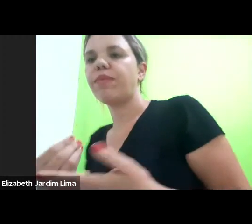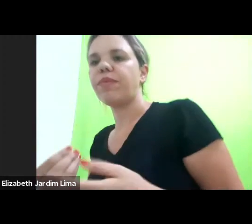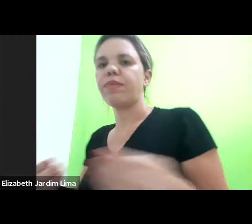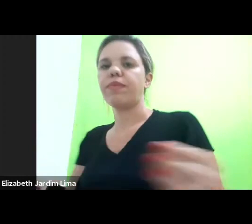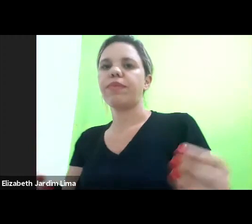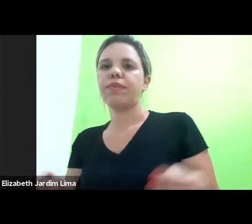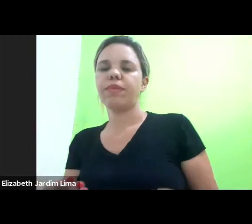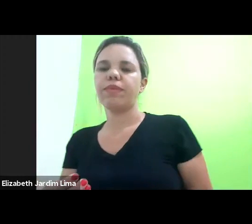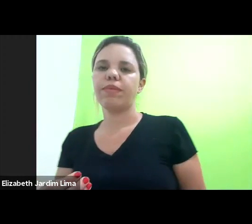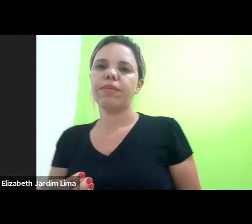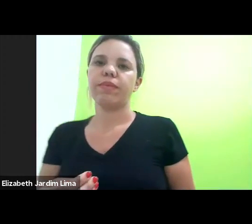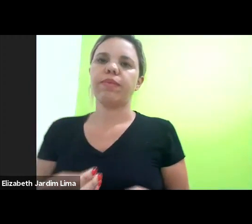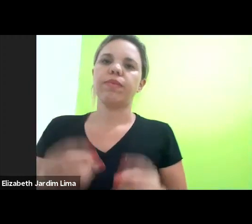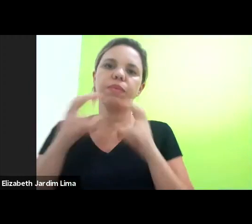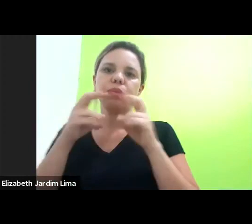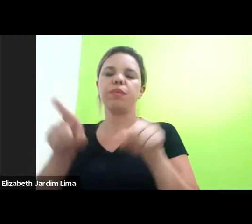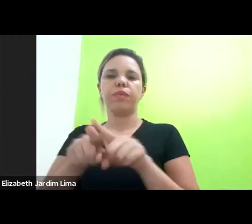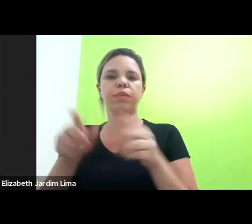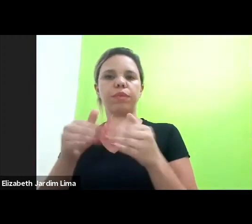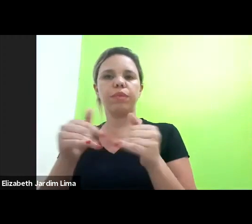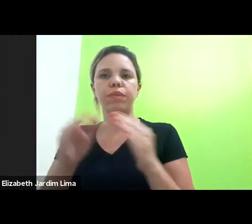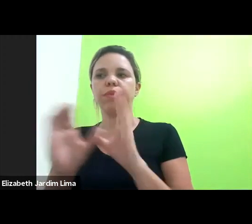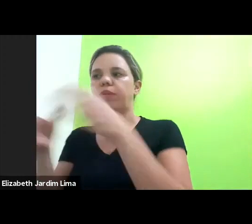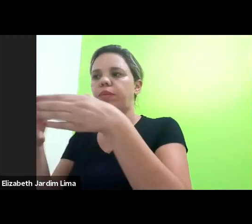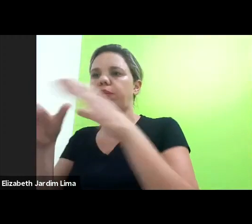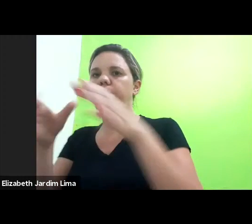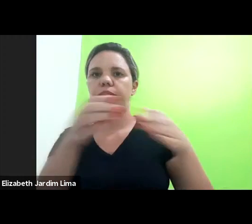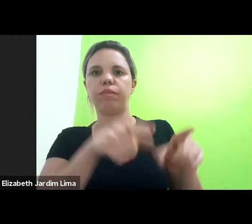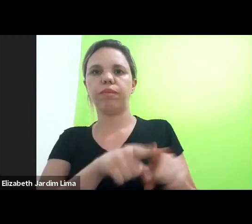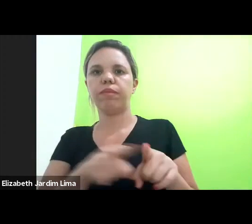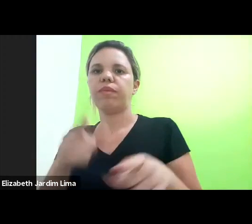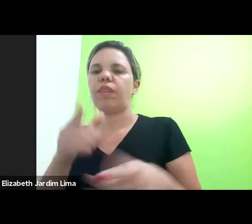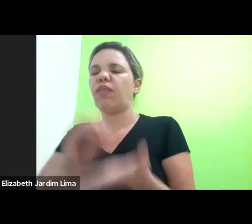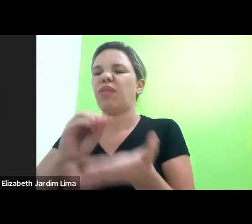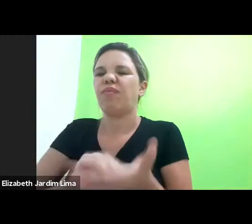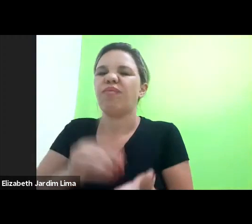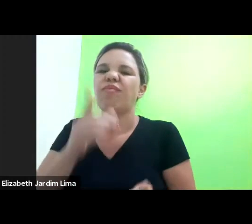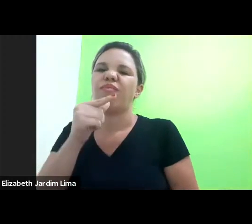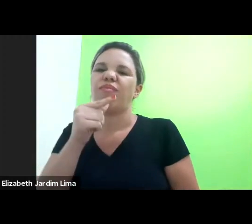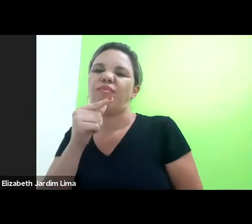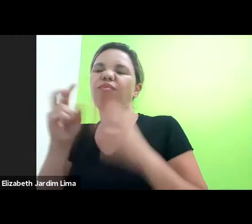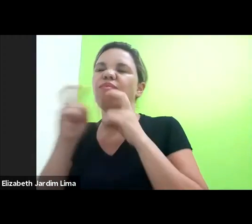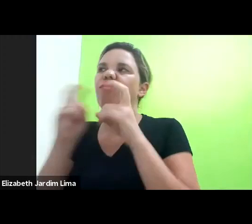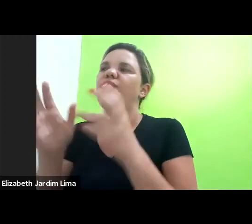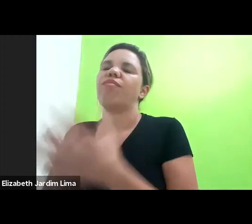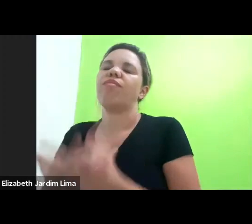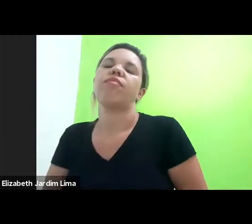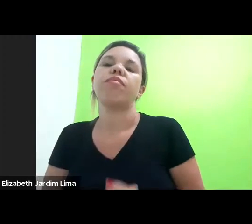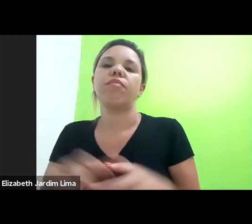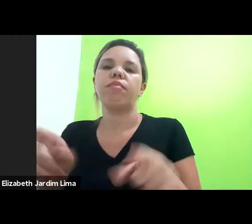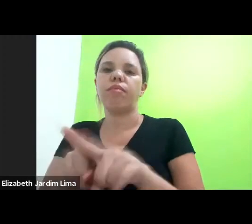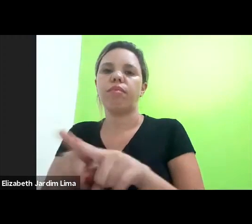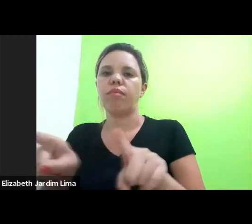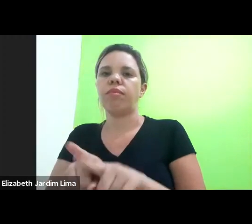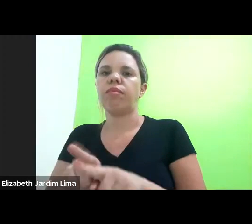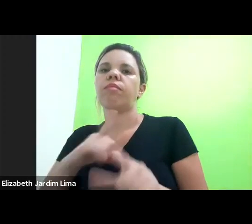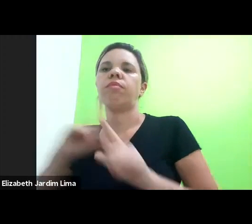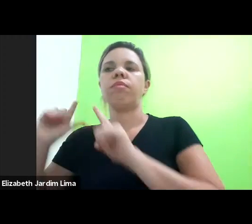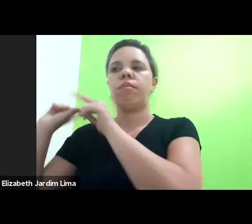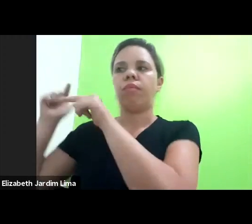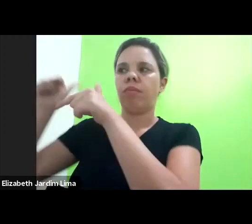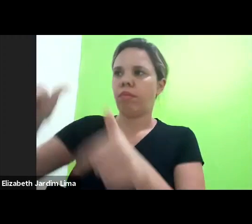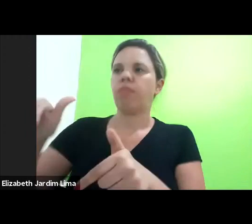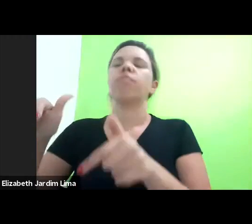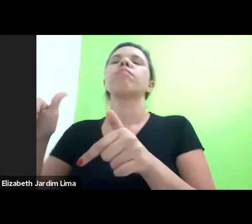pedindo socorro, comunidades sem ter água para beber. Então, e também ver aí a trajetória também